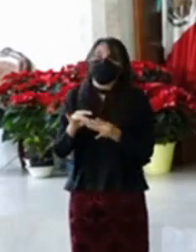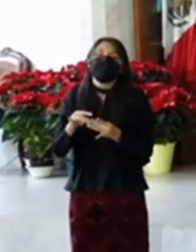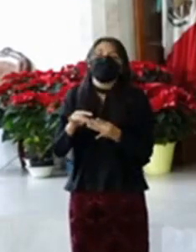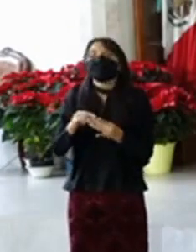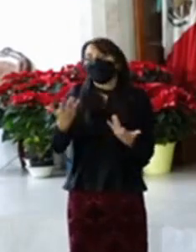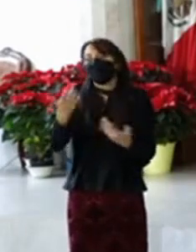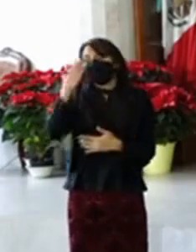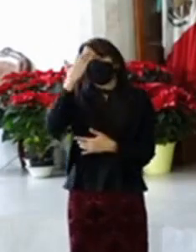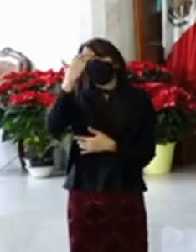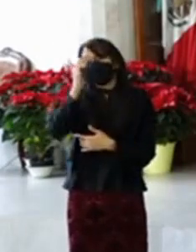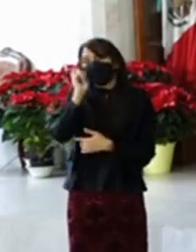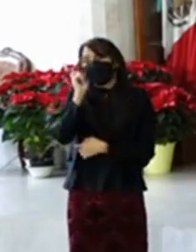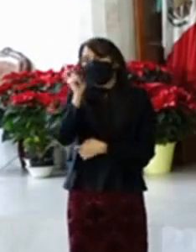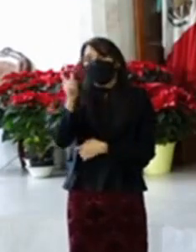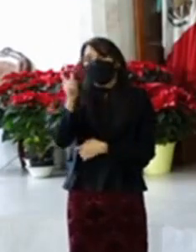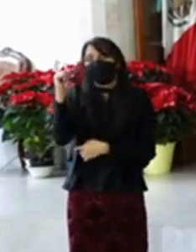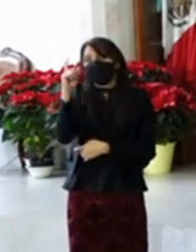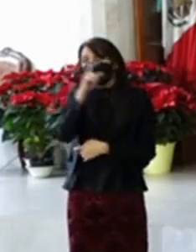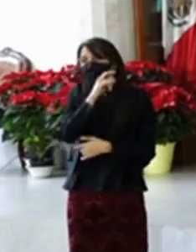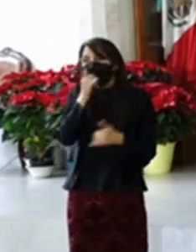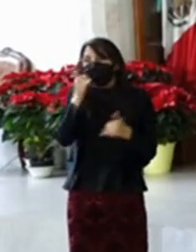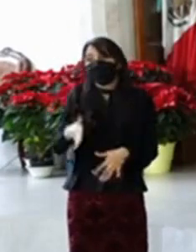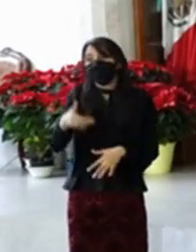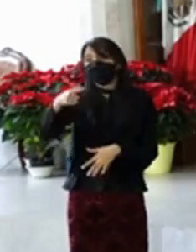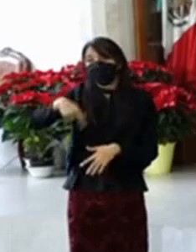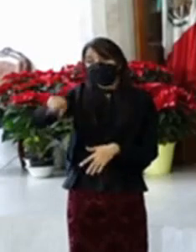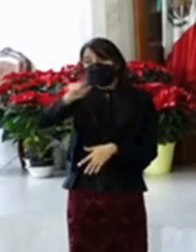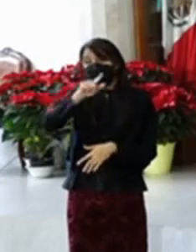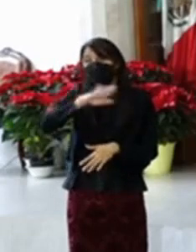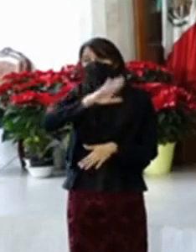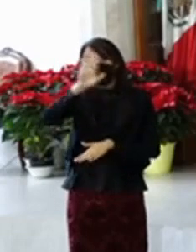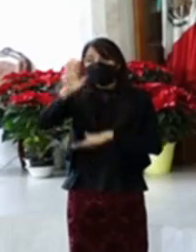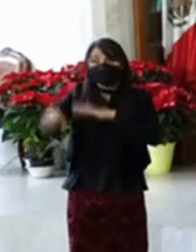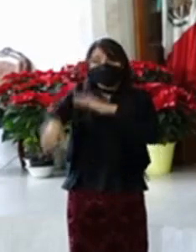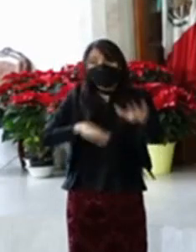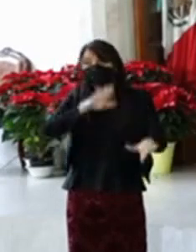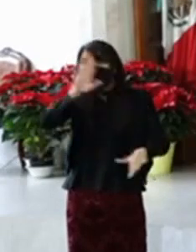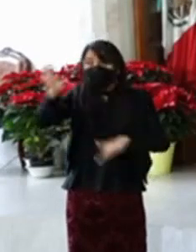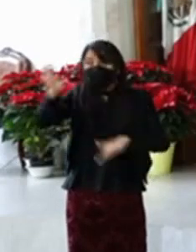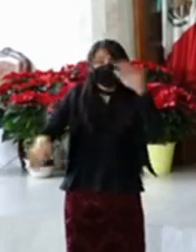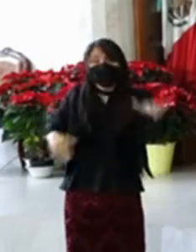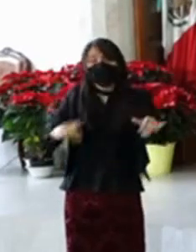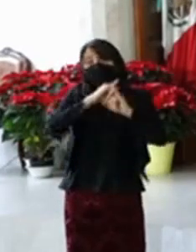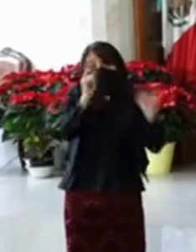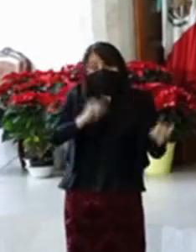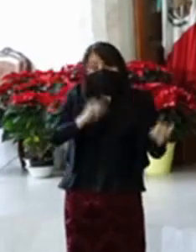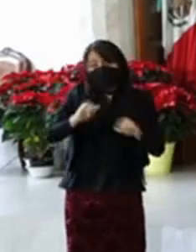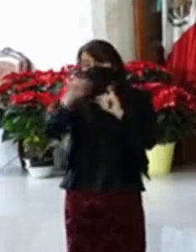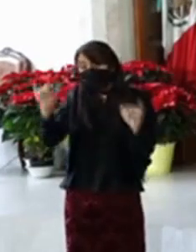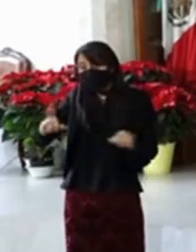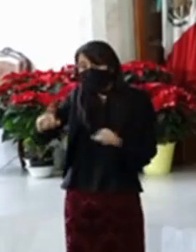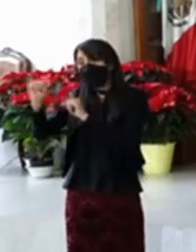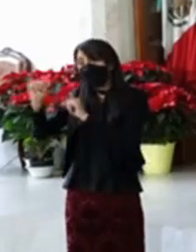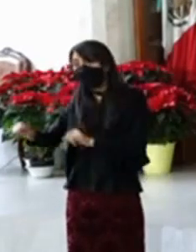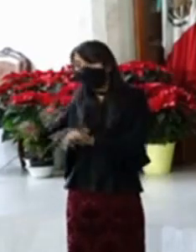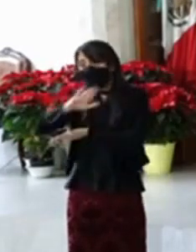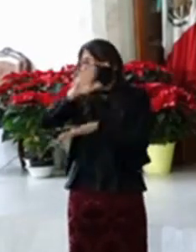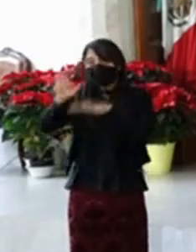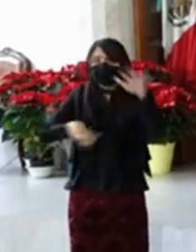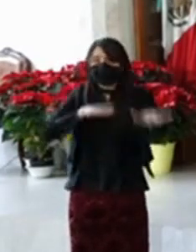fuerte que terminó con la muerte de casi todos los sacerdotes de Baal y de Asera, cuando